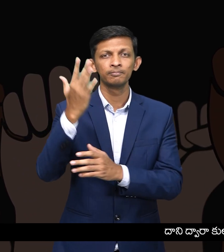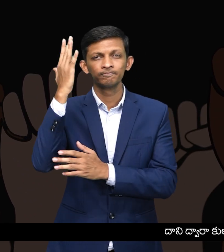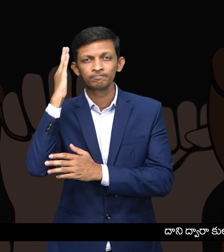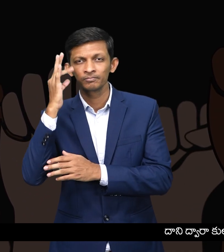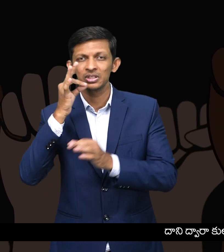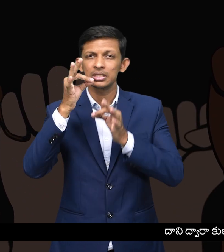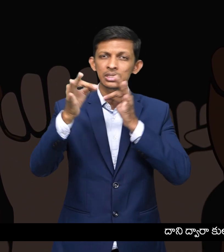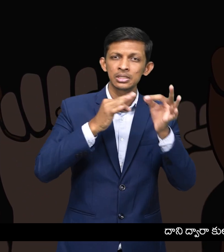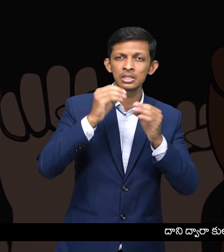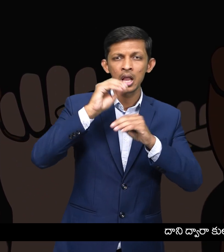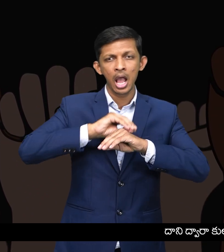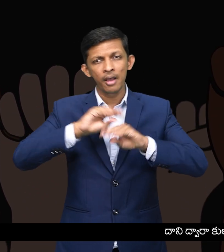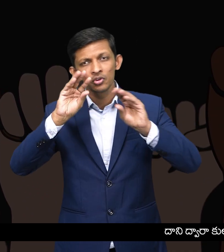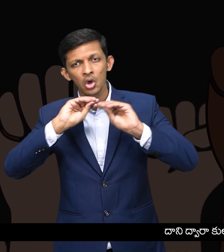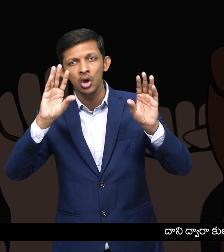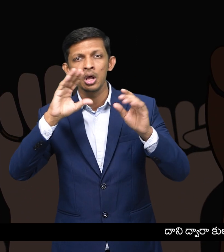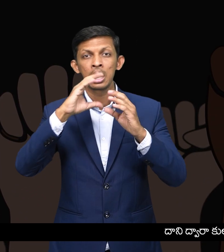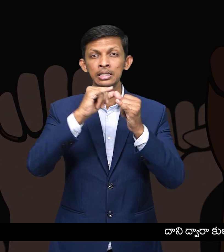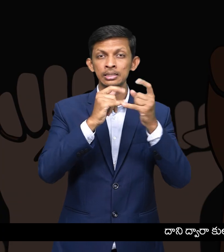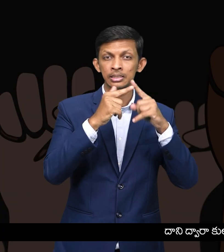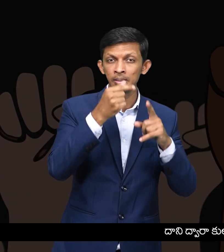దాని ద్వారా కుల సమస్యలపై అవగాహన పెంచారు.